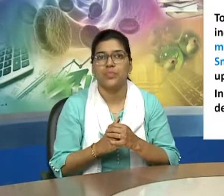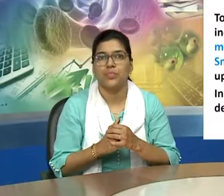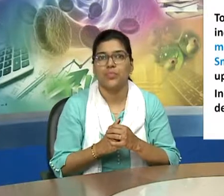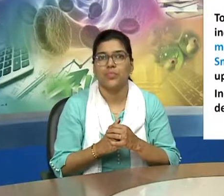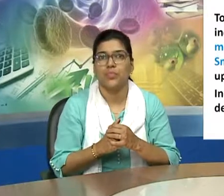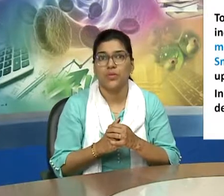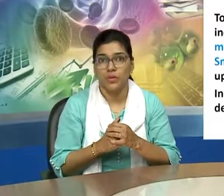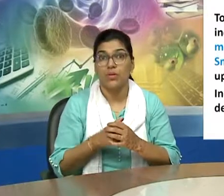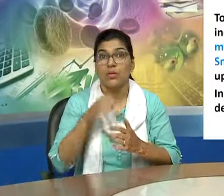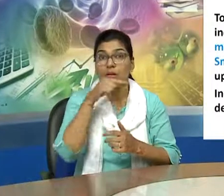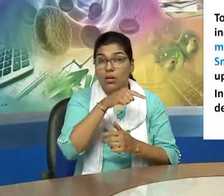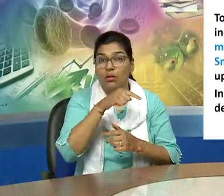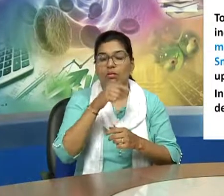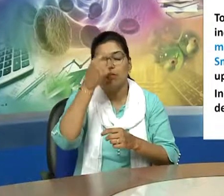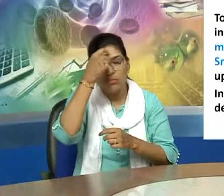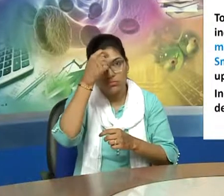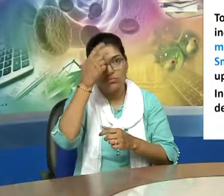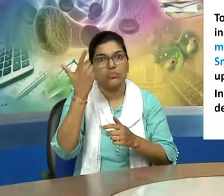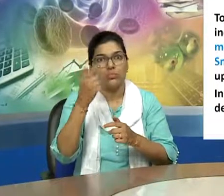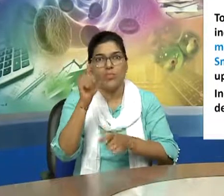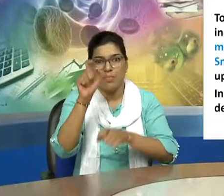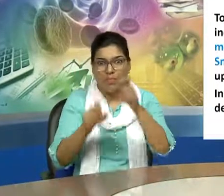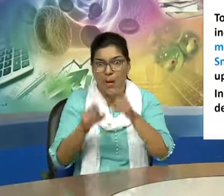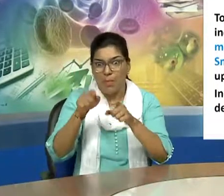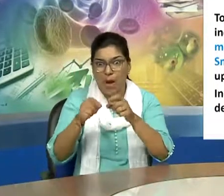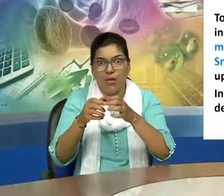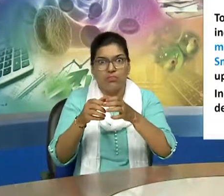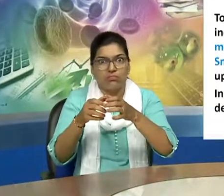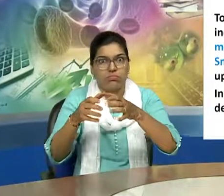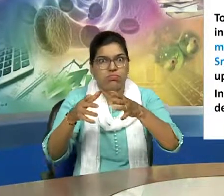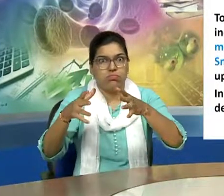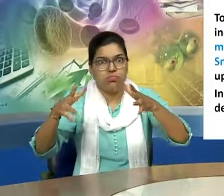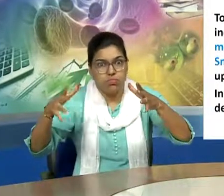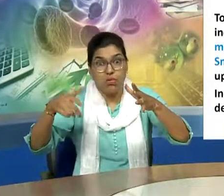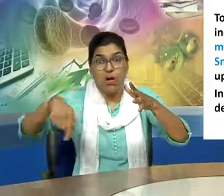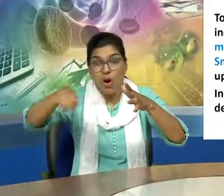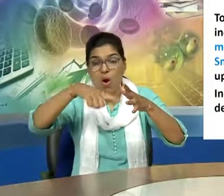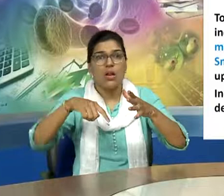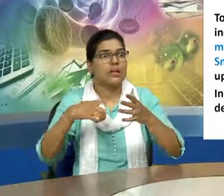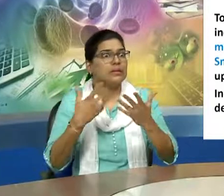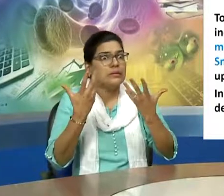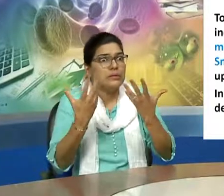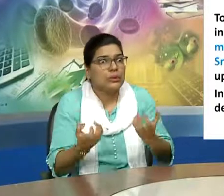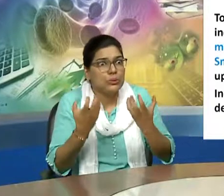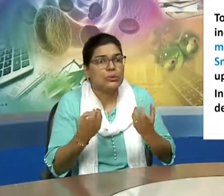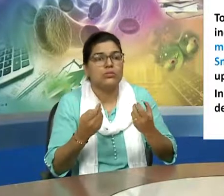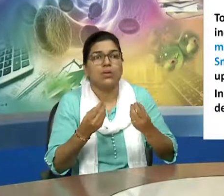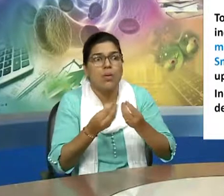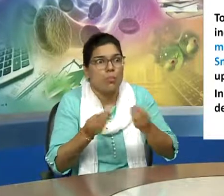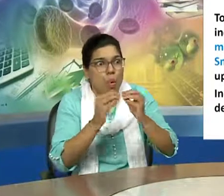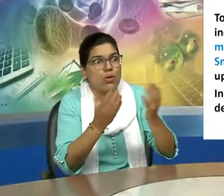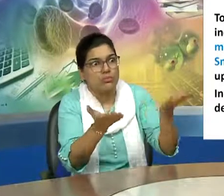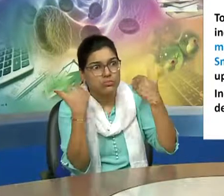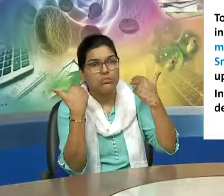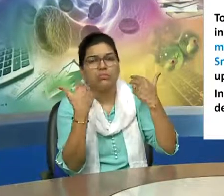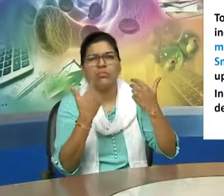reasons which we had discussed in our previous slide, we are going to